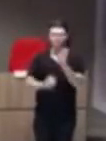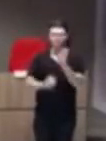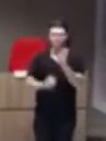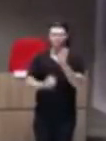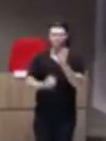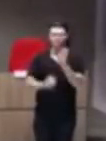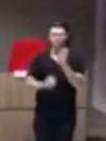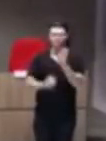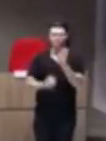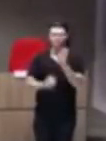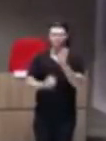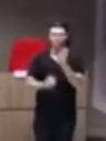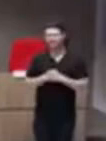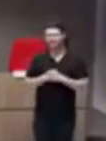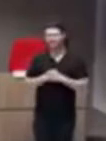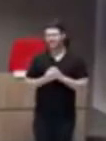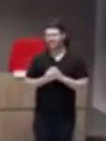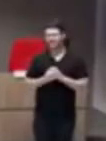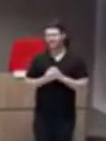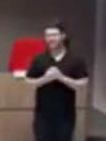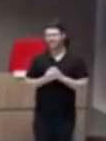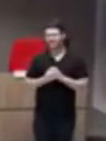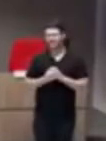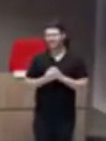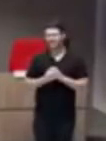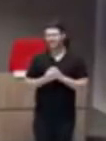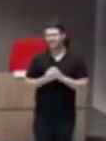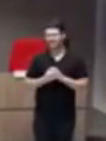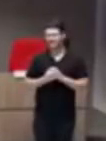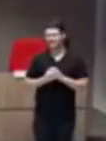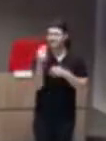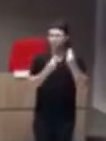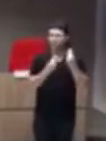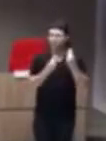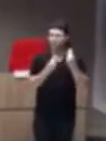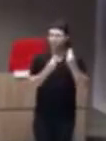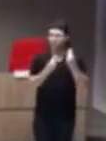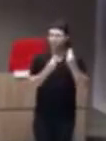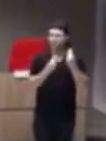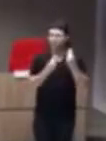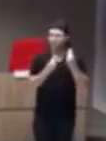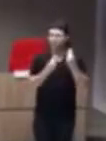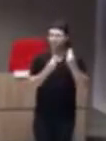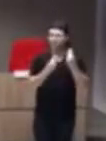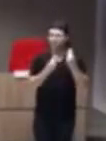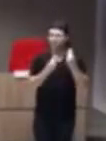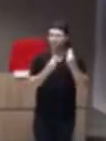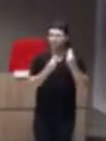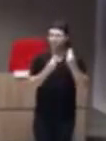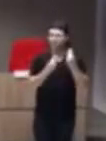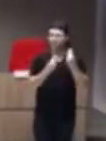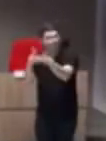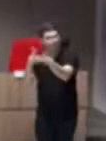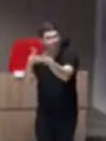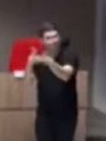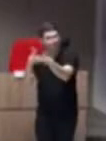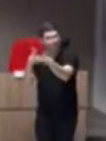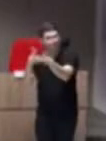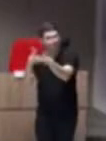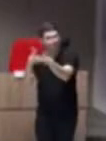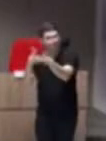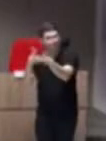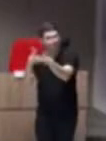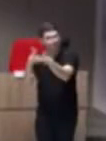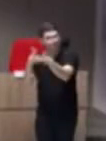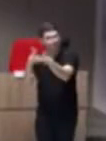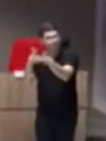que uma quantidade de pessoas envolvida na ação produz um relatório. O relatório ele tem que ser uniformizado, e para isso a gente criou um